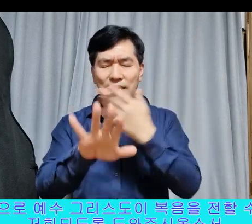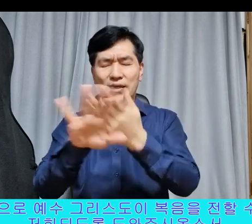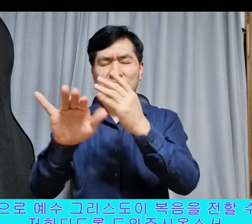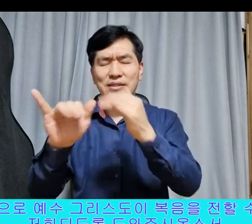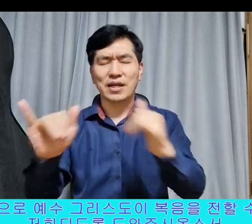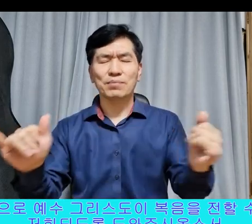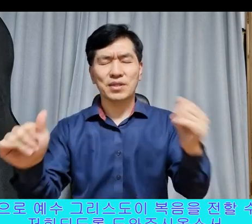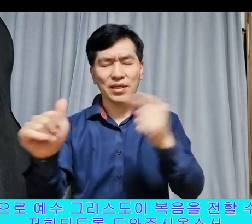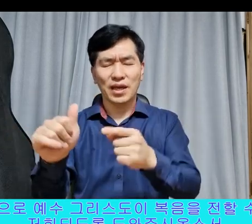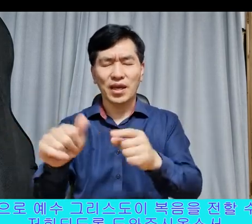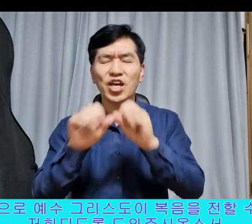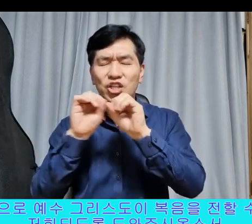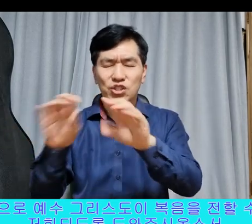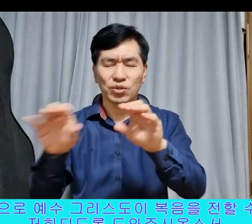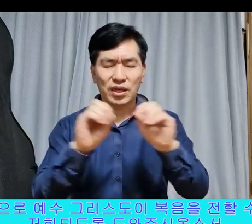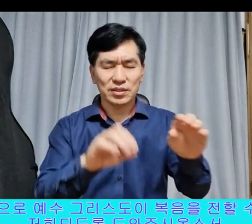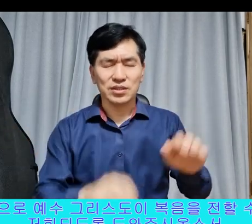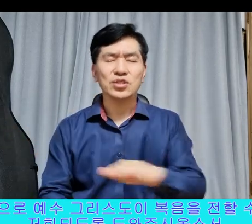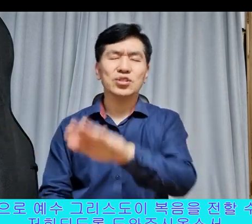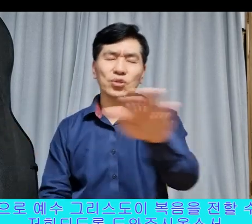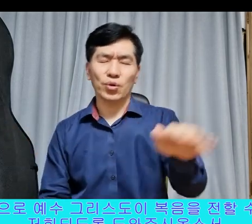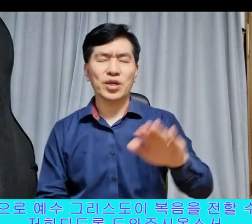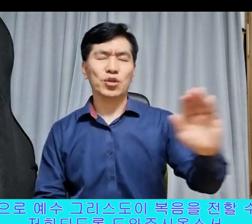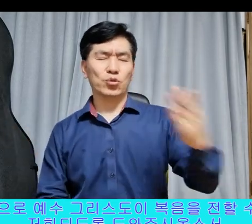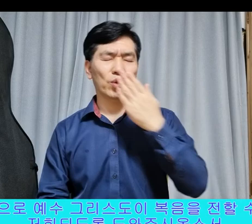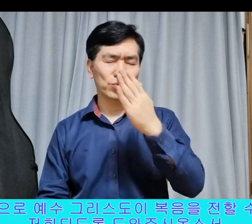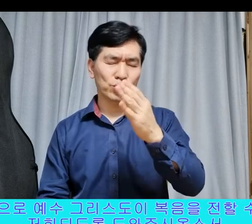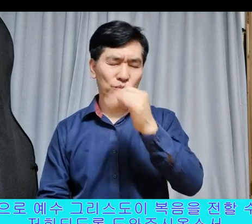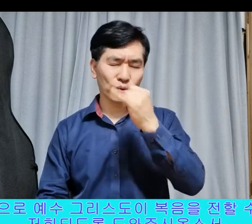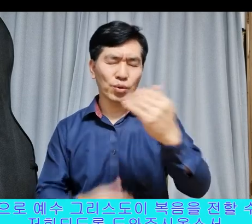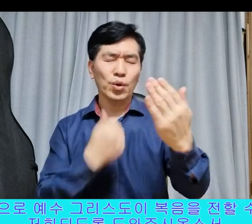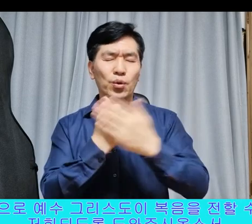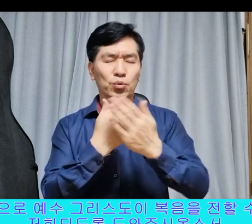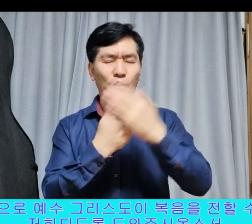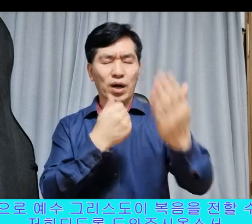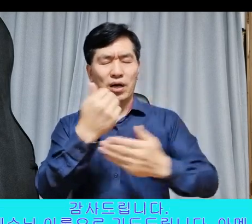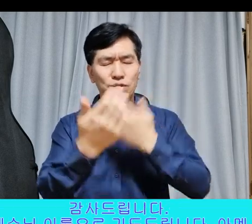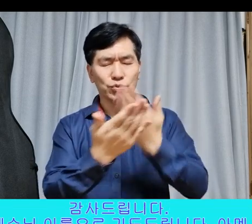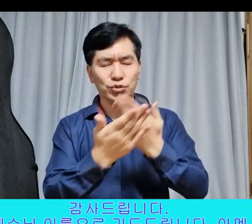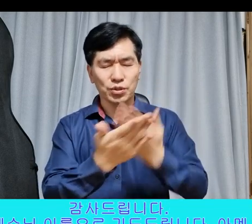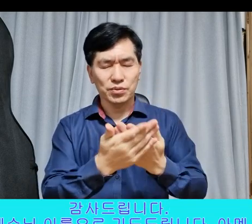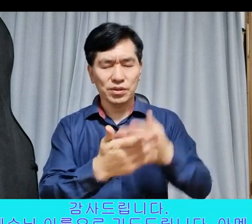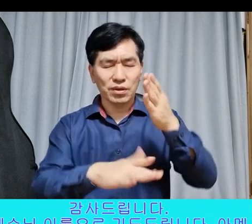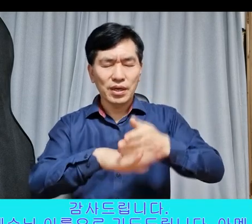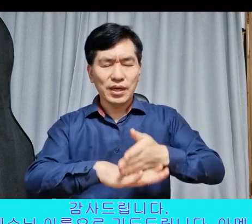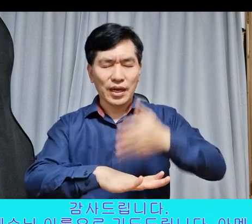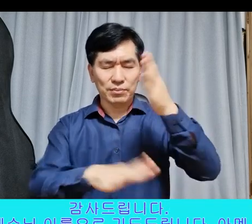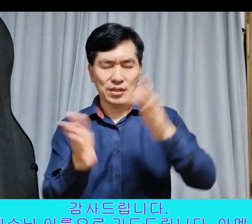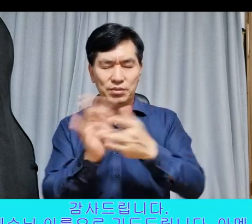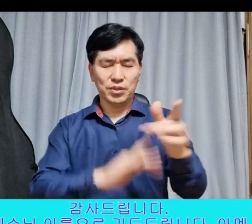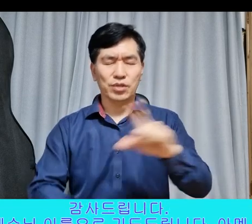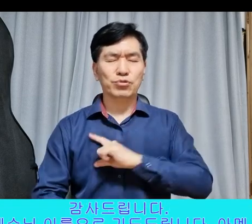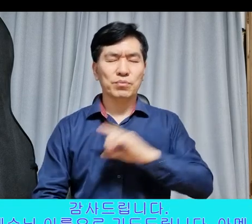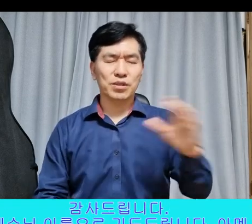다른 사람들에게 전하는 저희 될 수 있도록 도와주시옵소서. 감사드리며 예수님